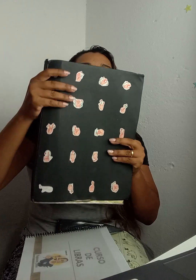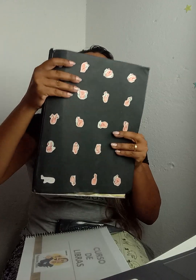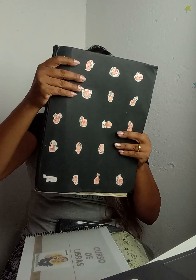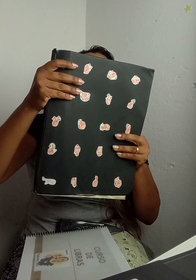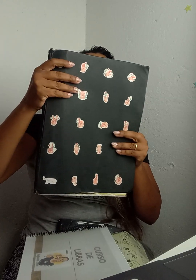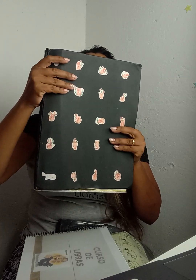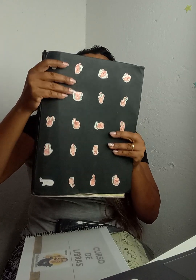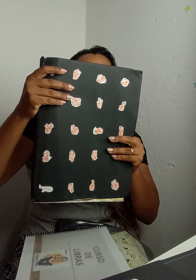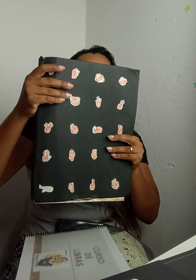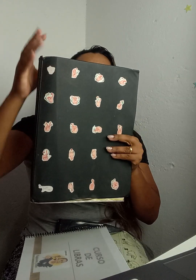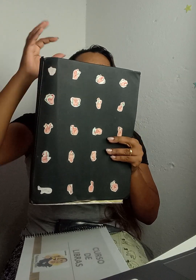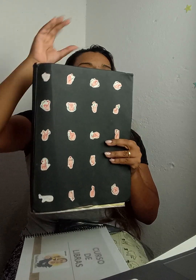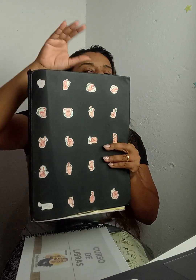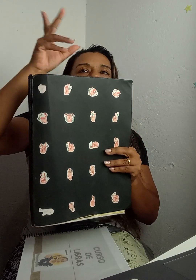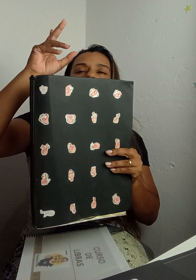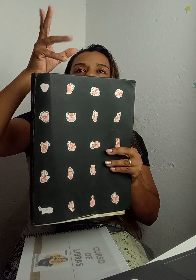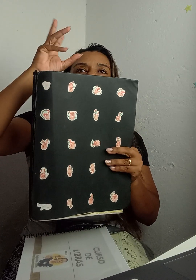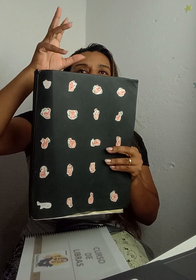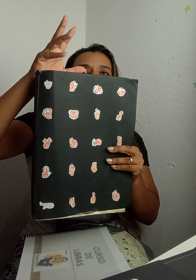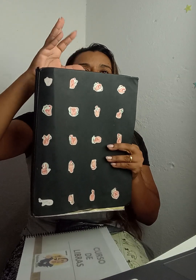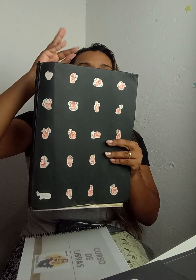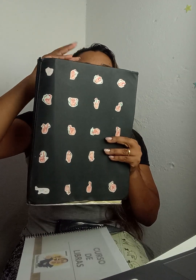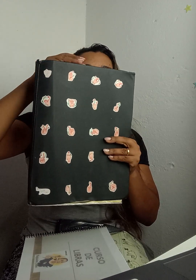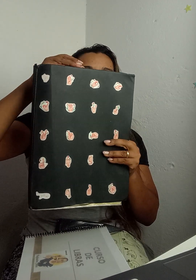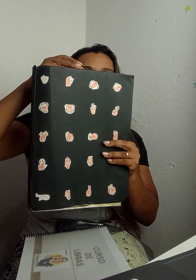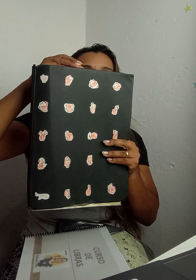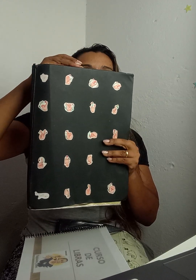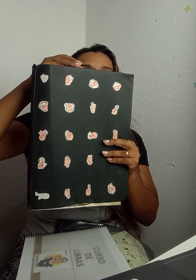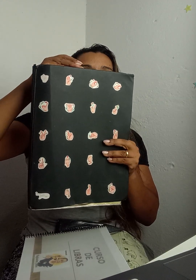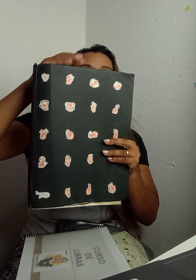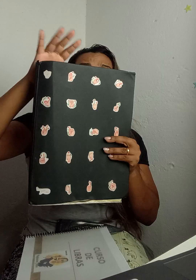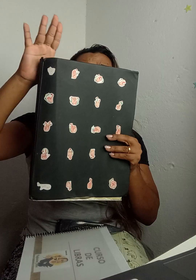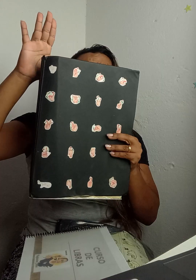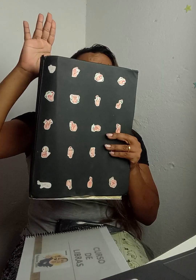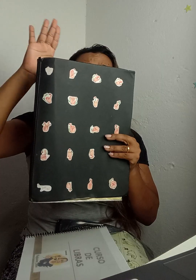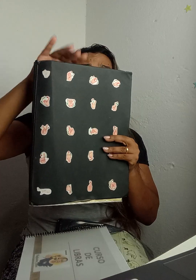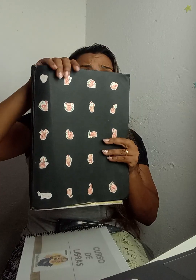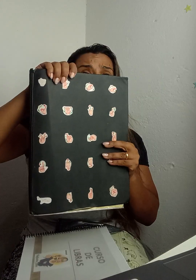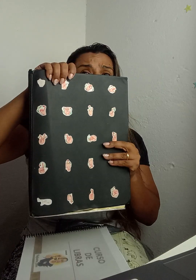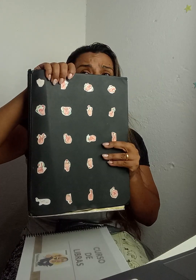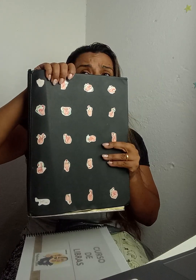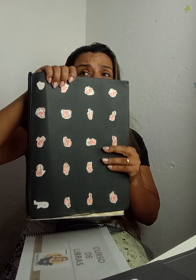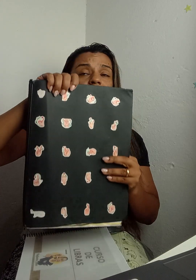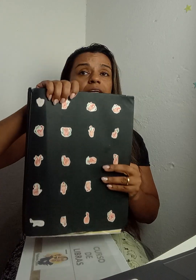também participa, sempre o pessoal está compartilhando o material de apoio. O que você vai fazer?